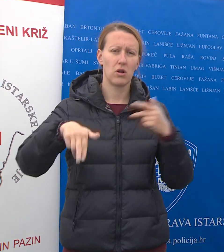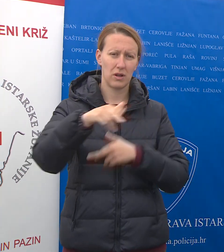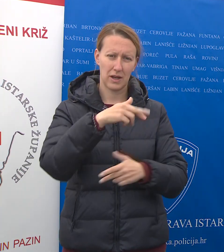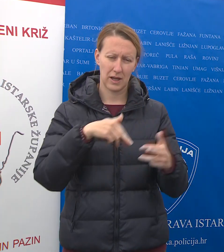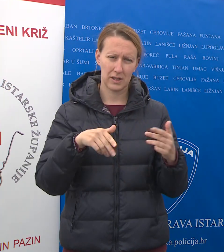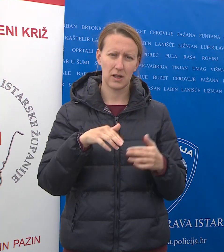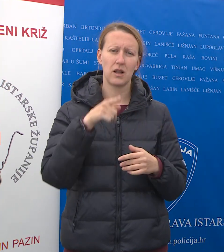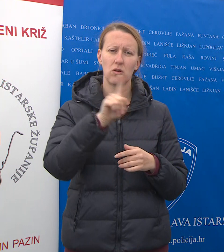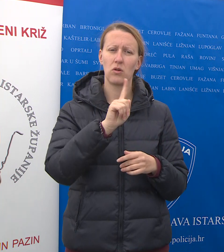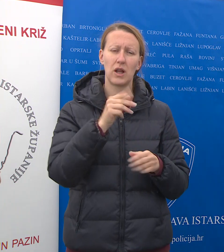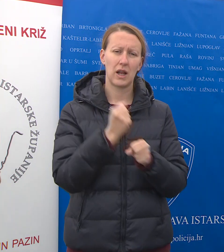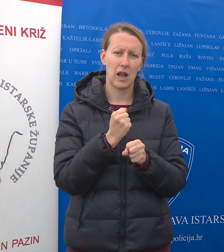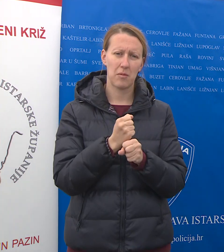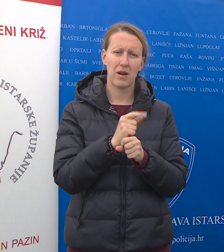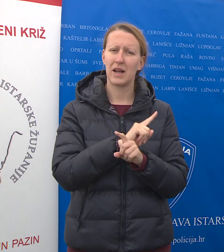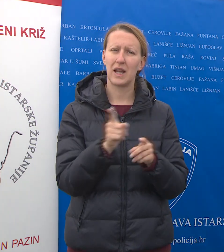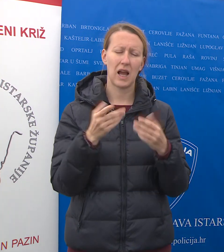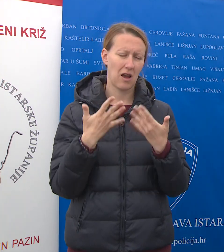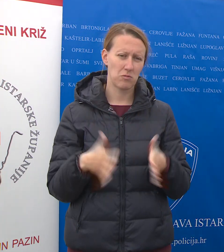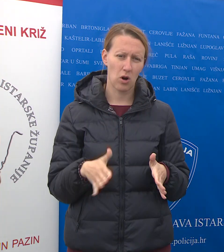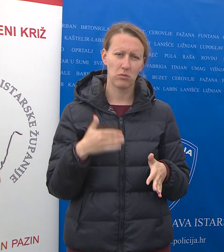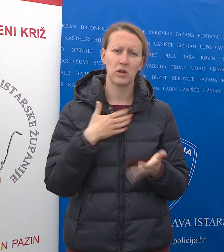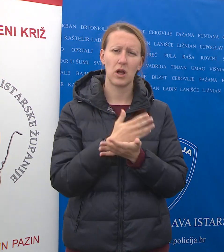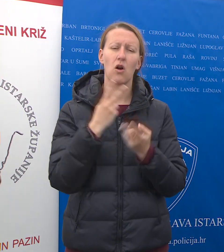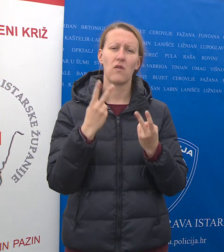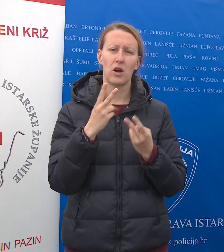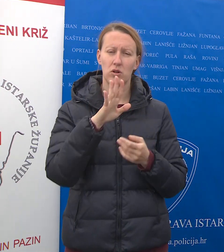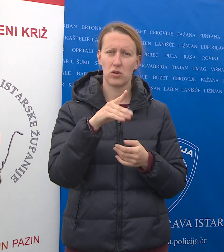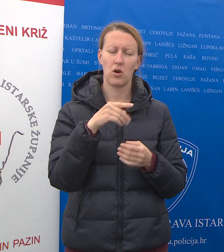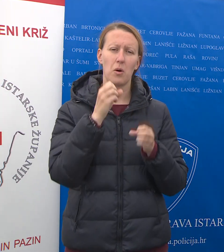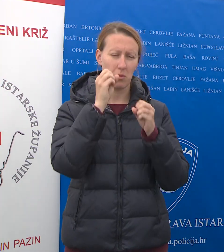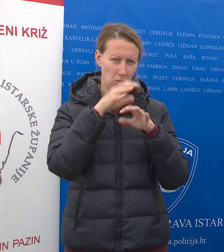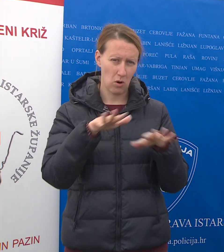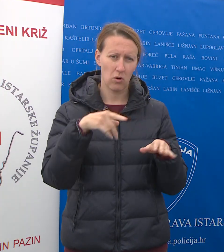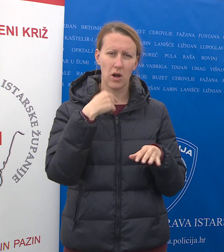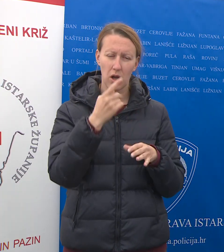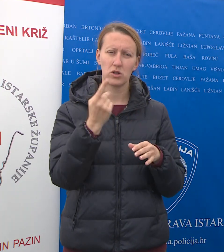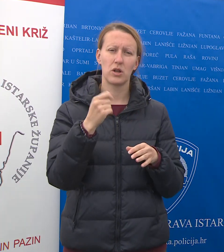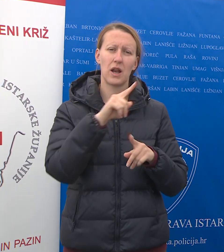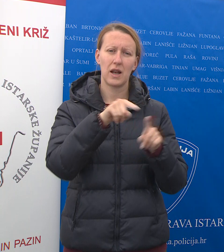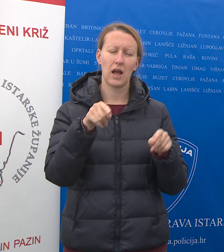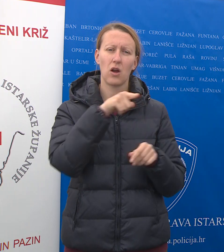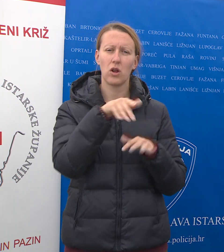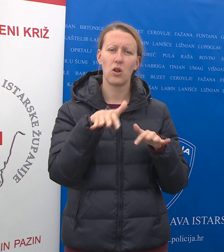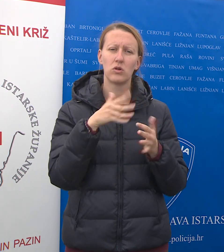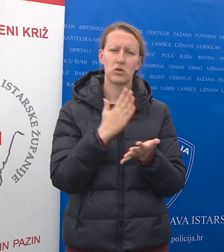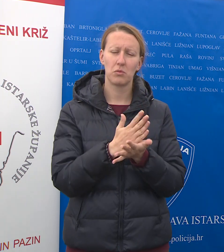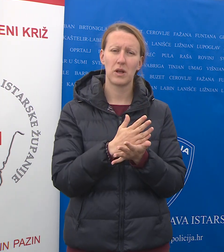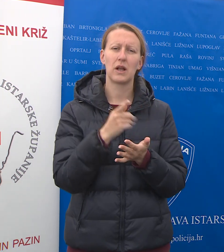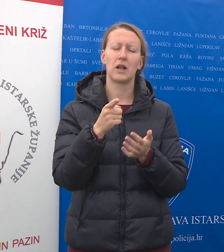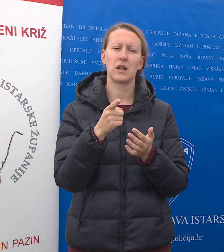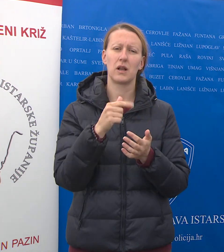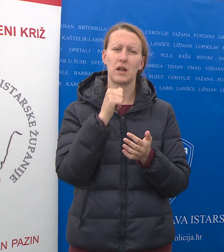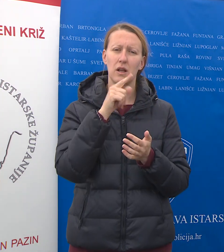kretati. Dakle, tu nije napravljen nikakav propust. Jako mi je važno da to prenesete, zato jer neki od tih ljudi su bili